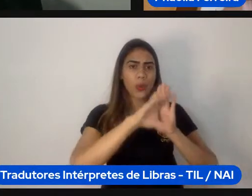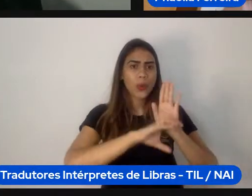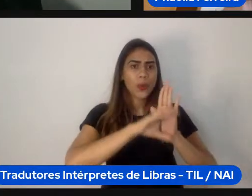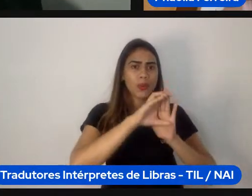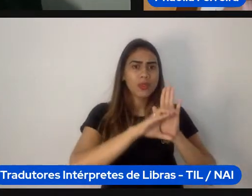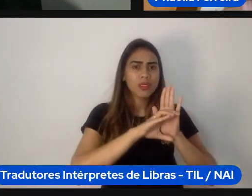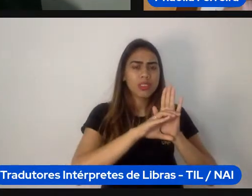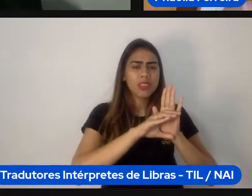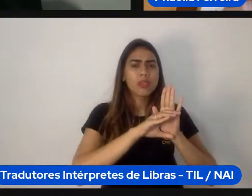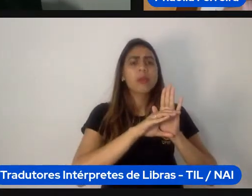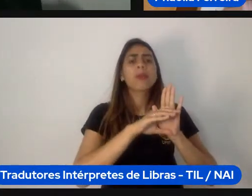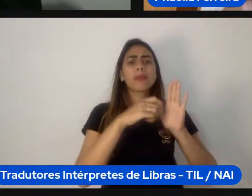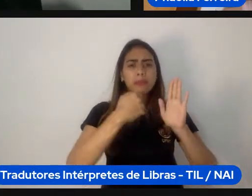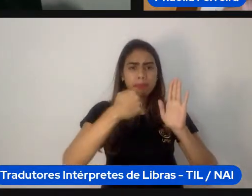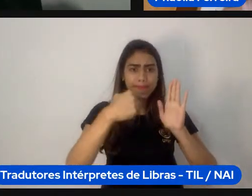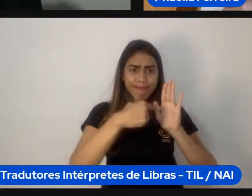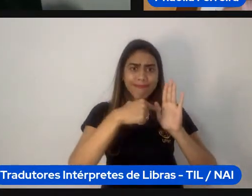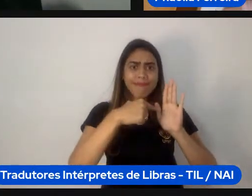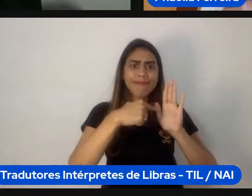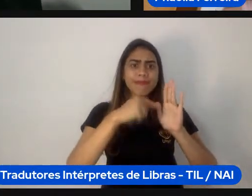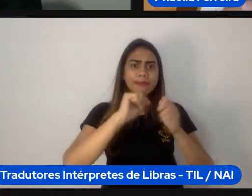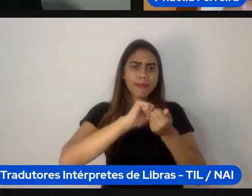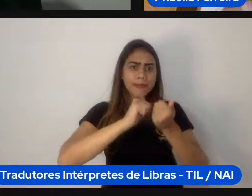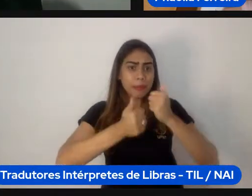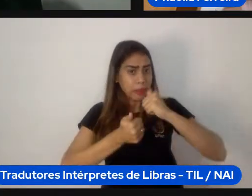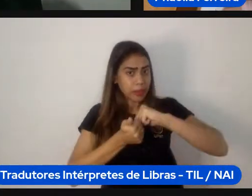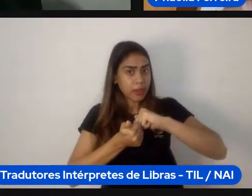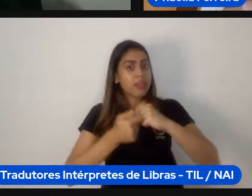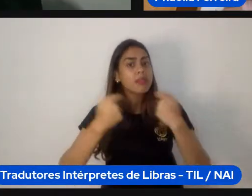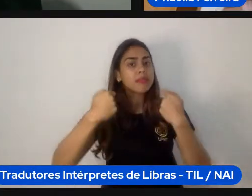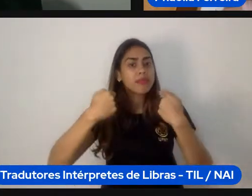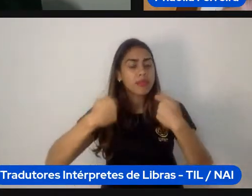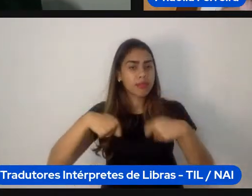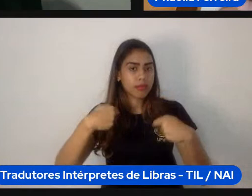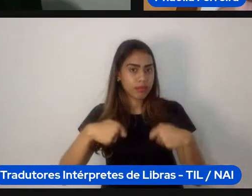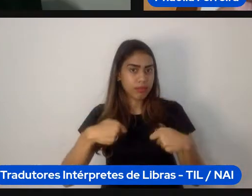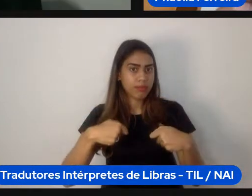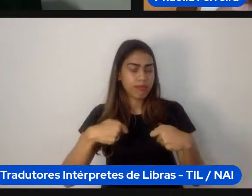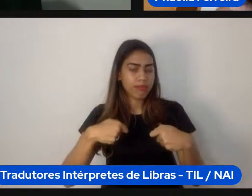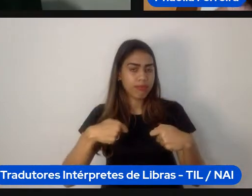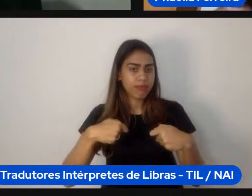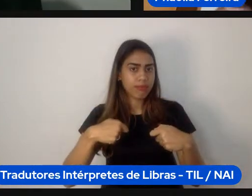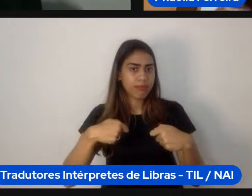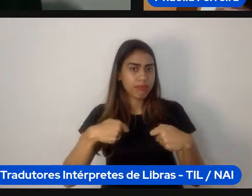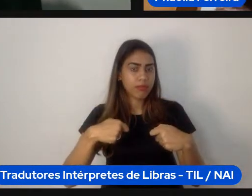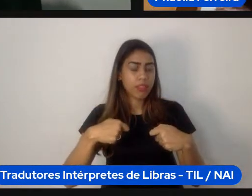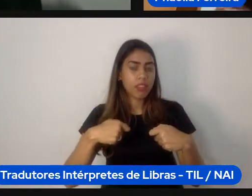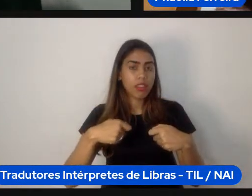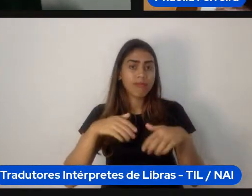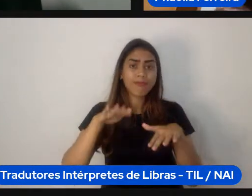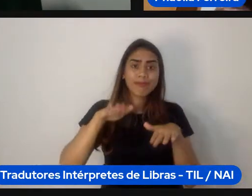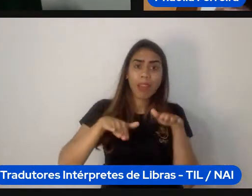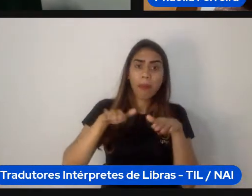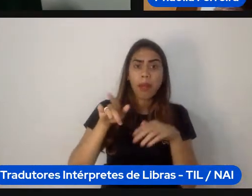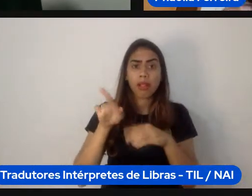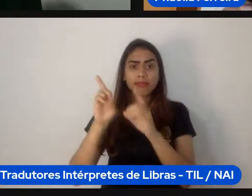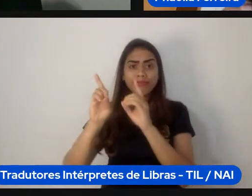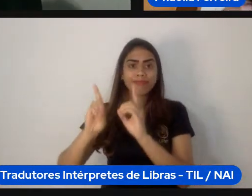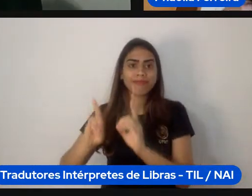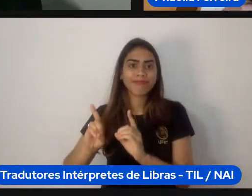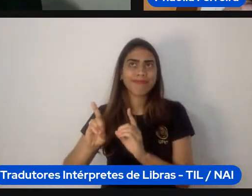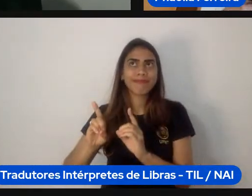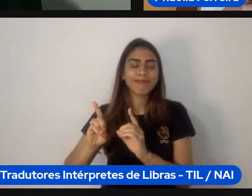adaptado dependendo da especificidade da deficiência. Uma